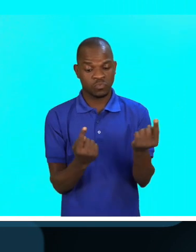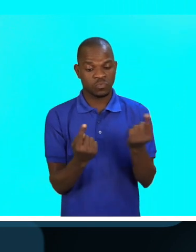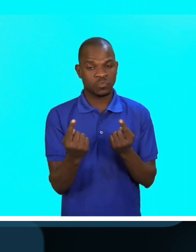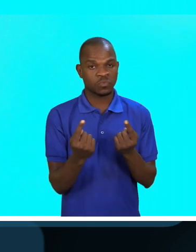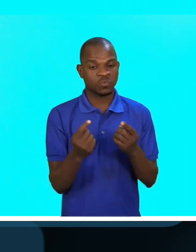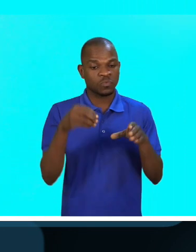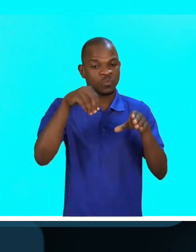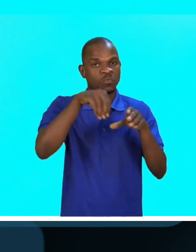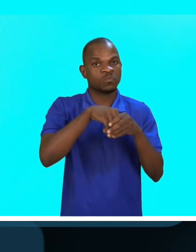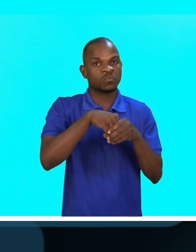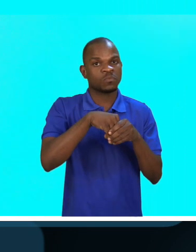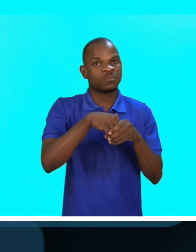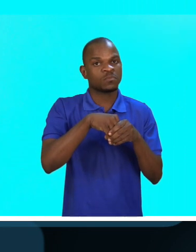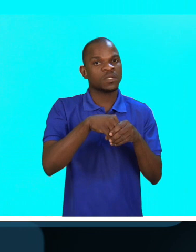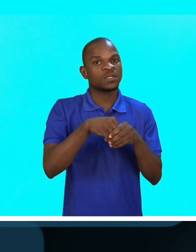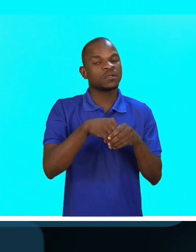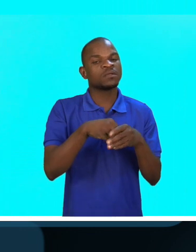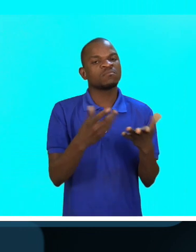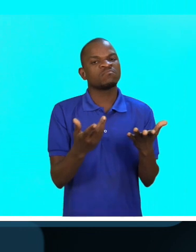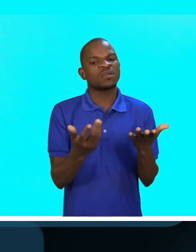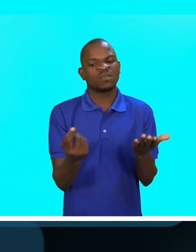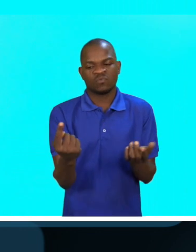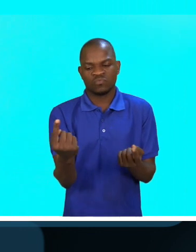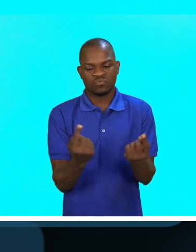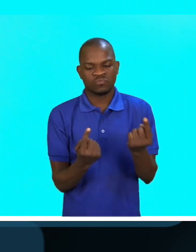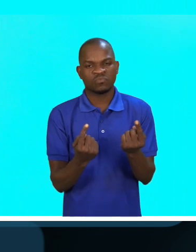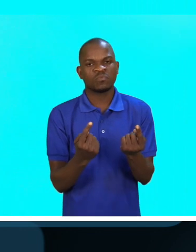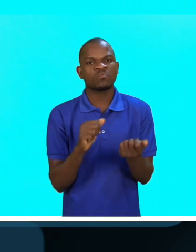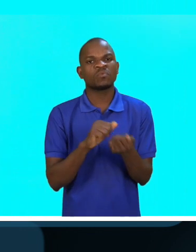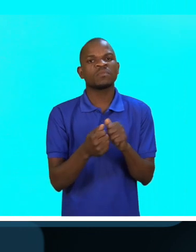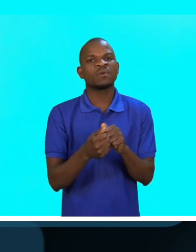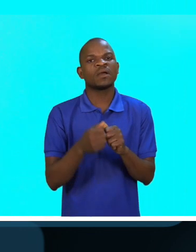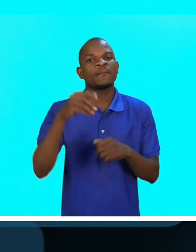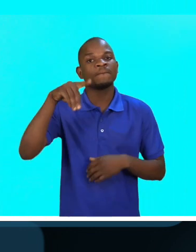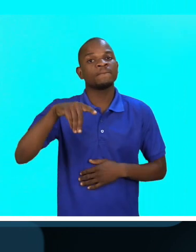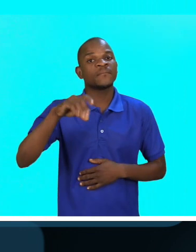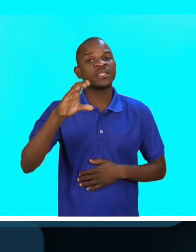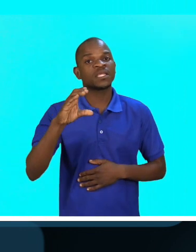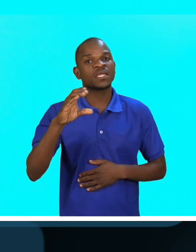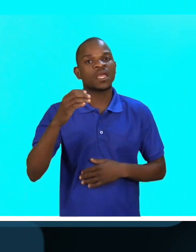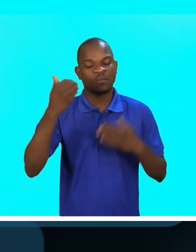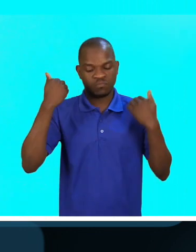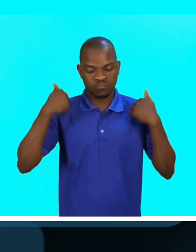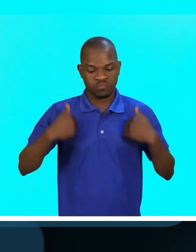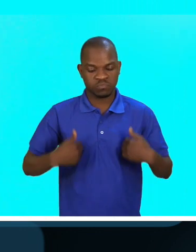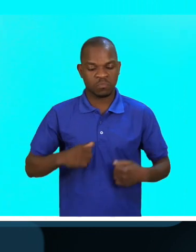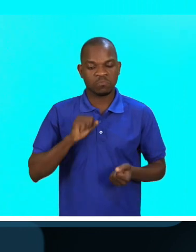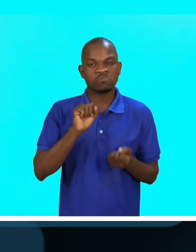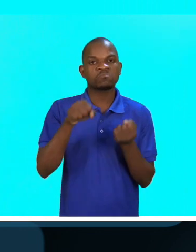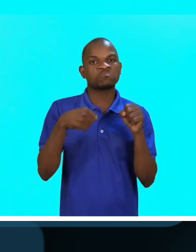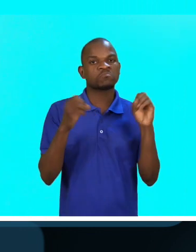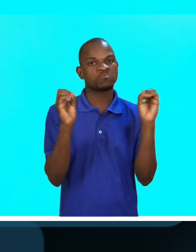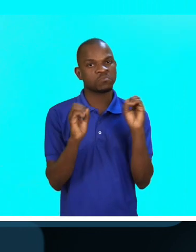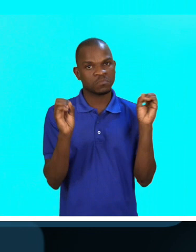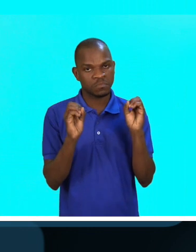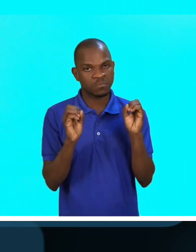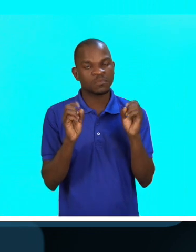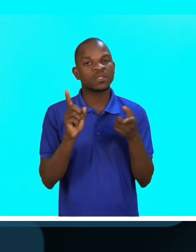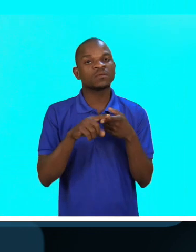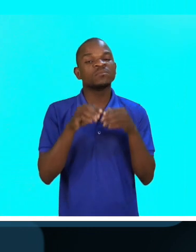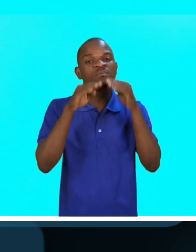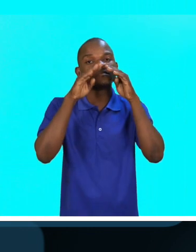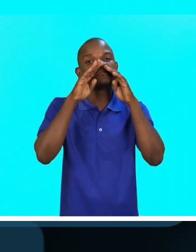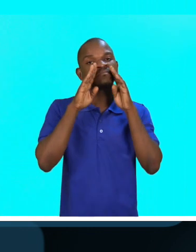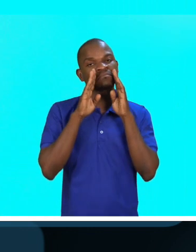crianças que têm vindo na obra? A maior parte das nossas crianças que estão aqui,